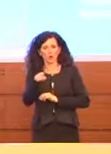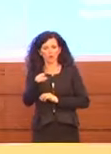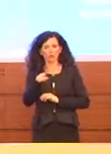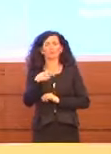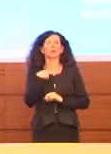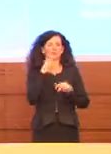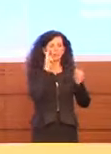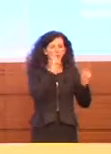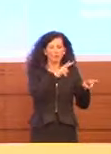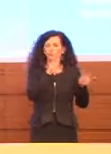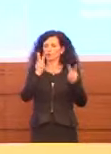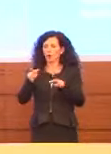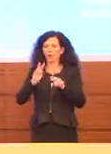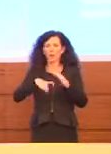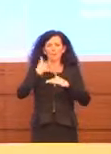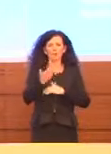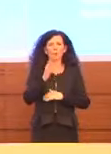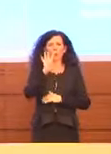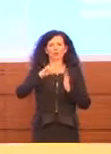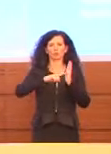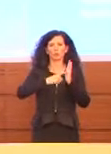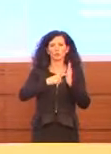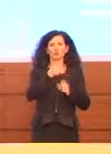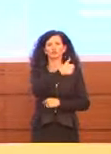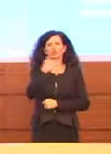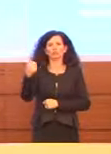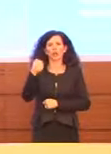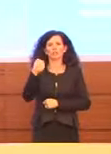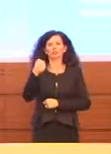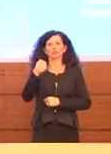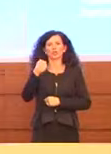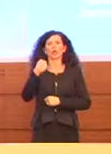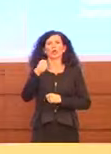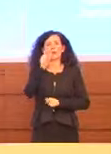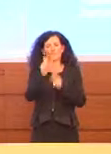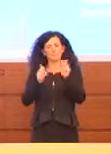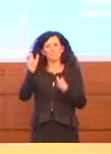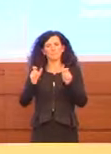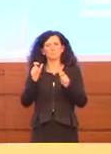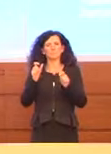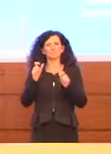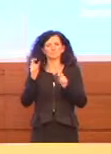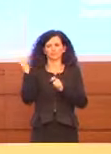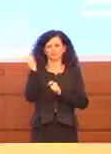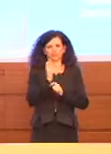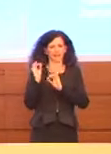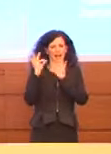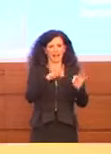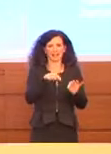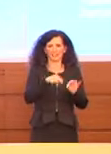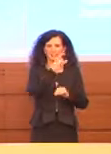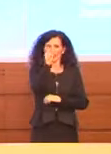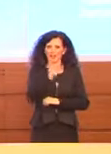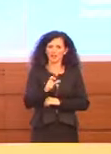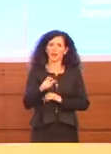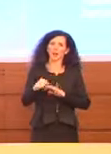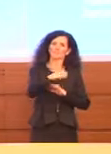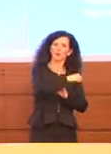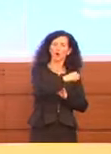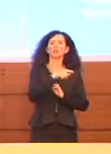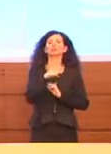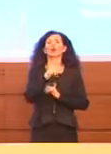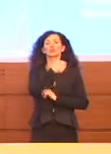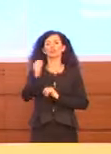più di 4 milioni e 100 milioni di passeggeri nei nostri porti e oltre